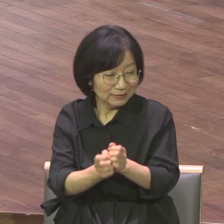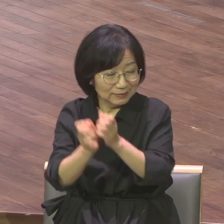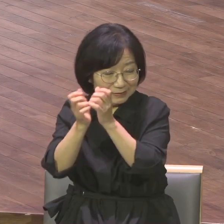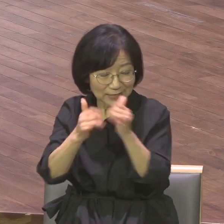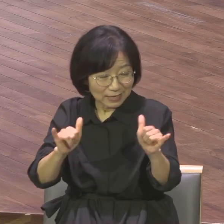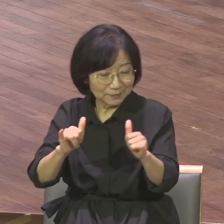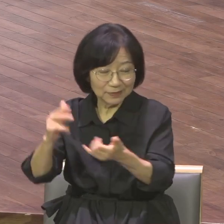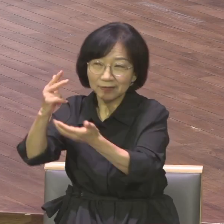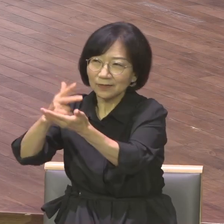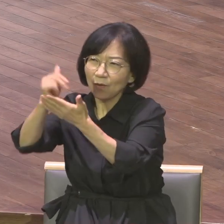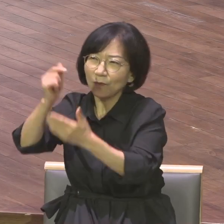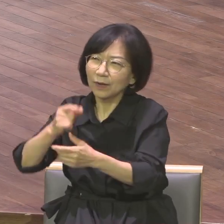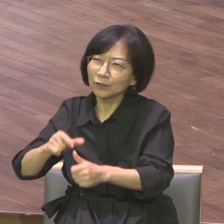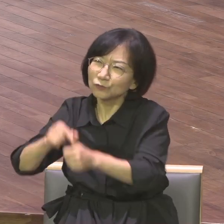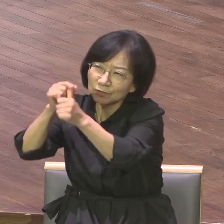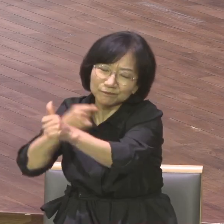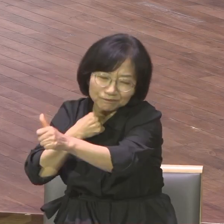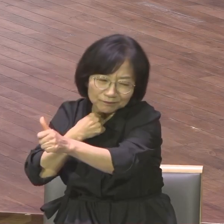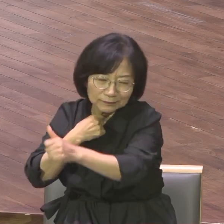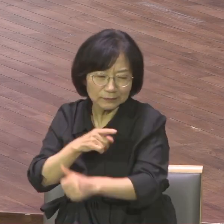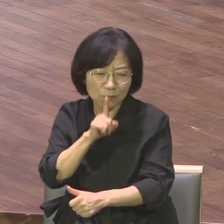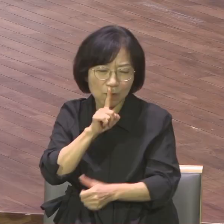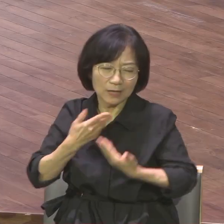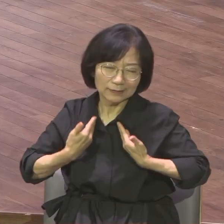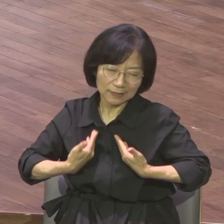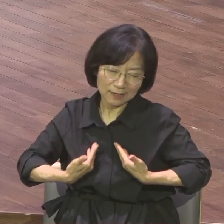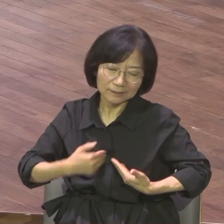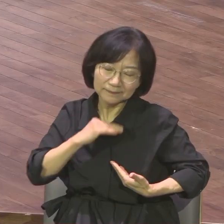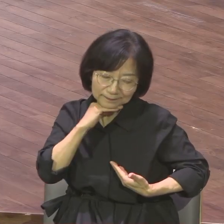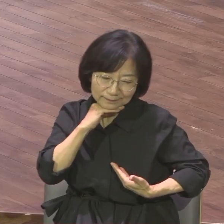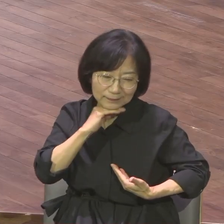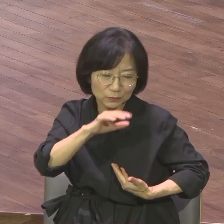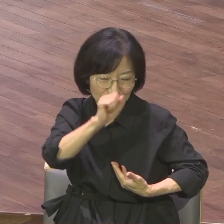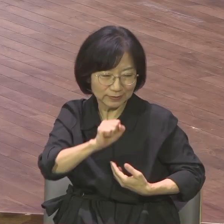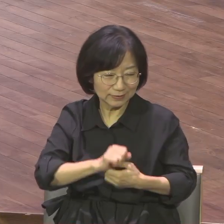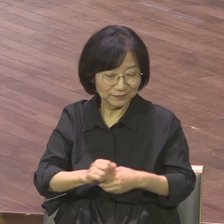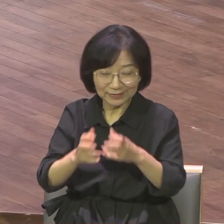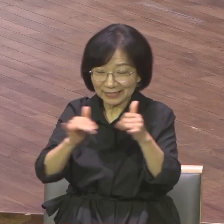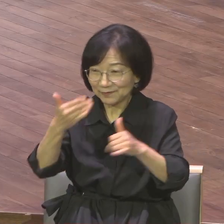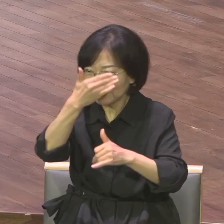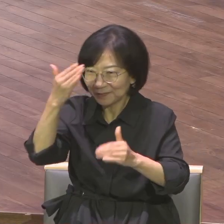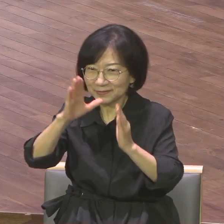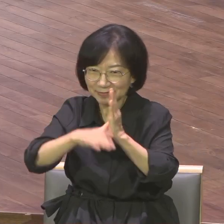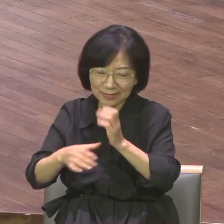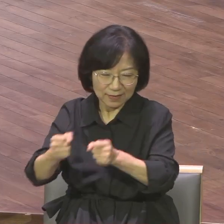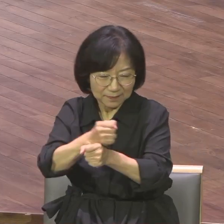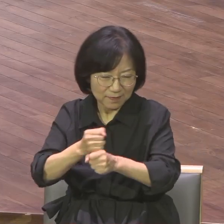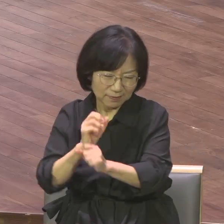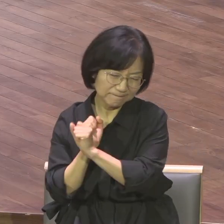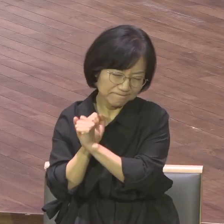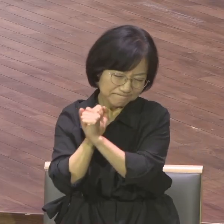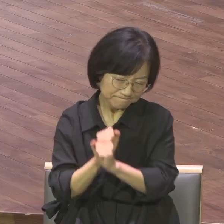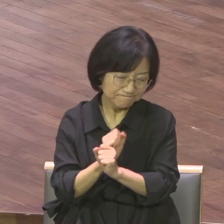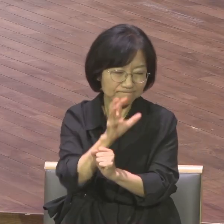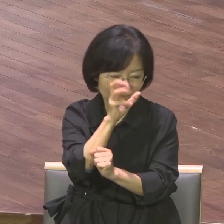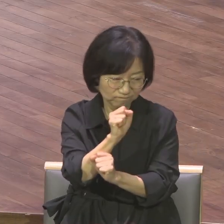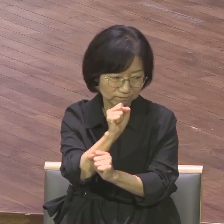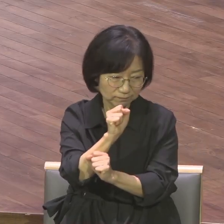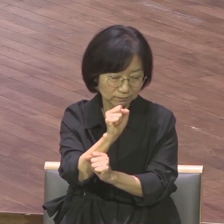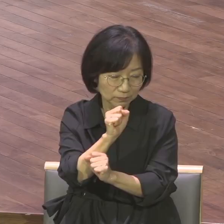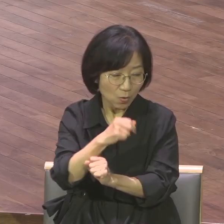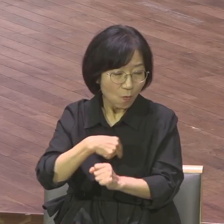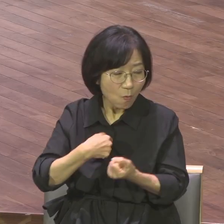사람이 여호와의 구원을 바라고 잠잠히 기다림이 좋도다. 사람은 젊었을 때에 멍에를 매는 것이